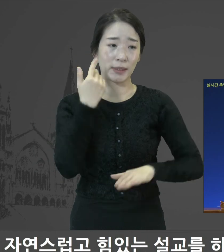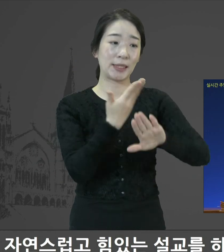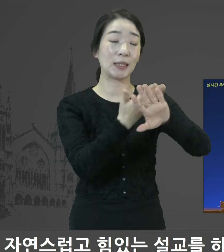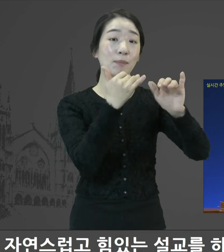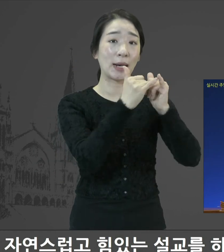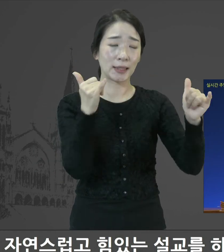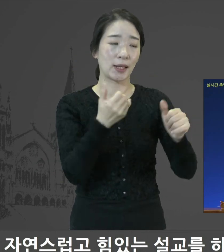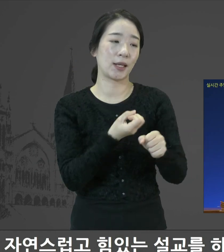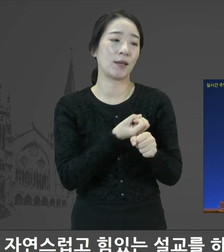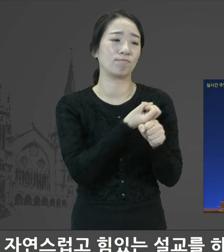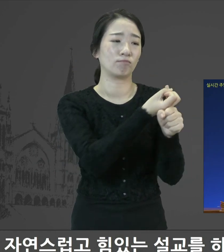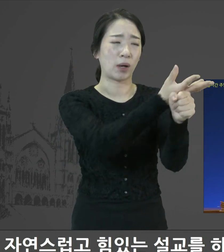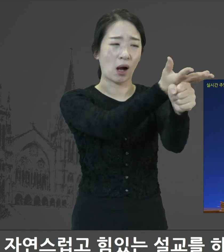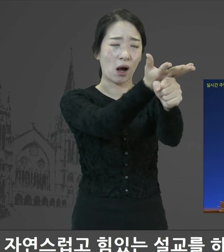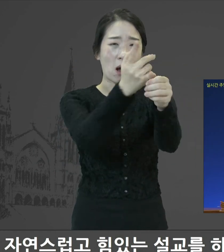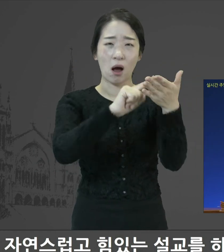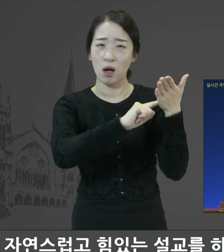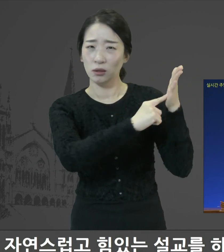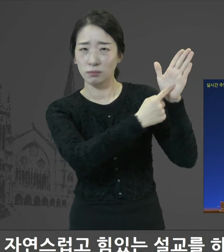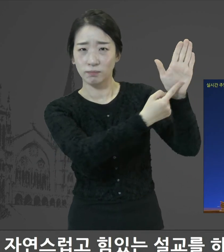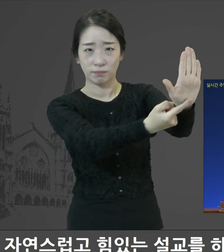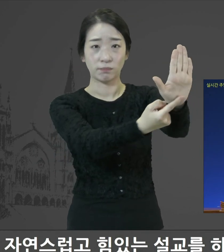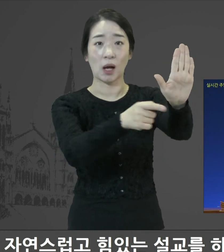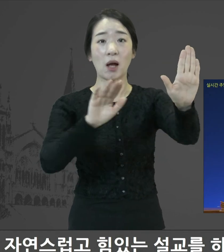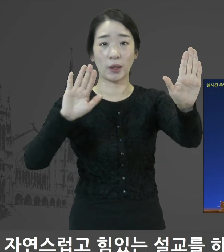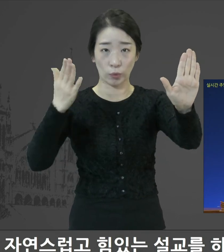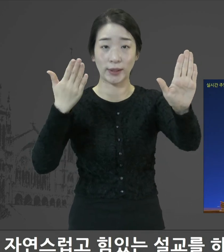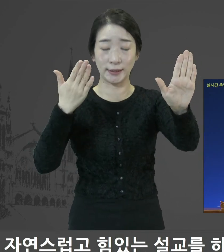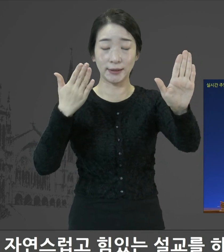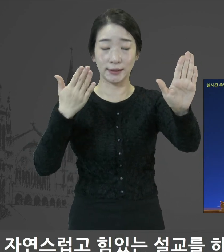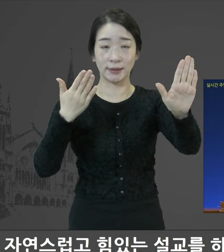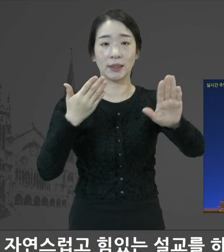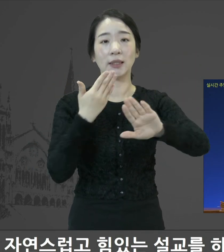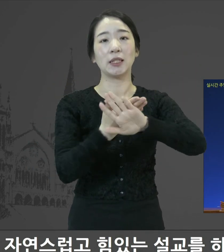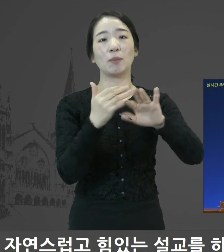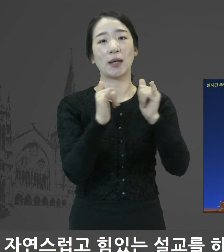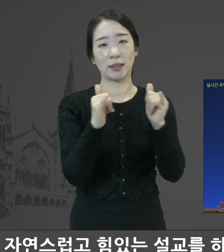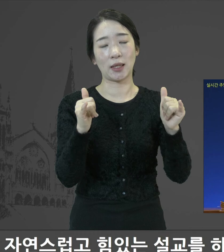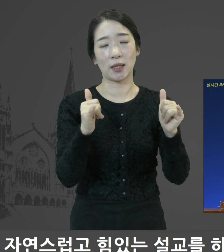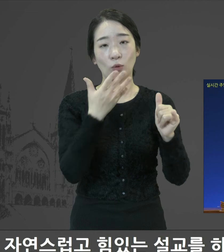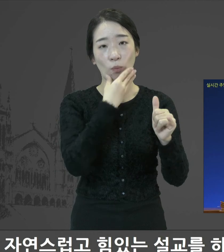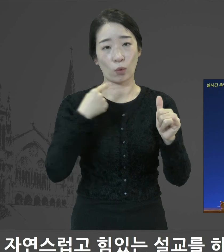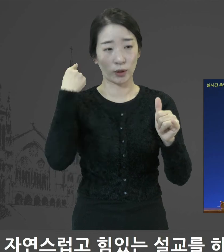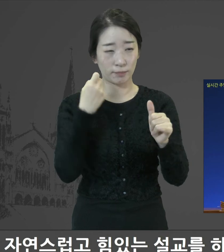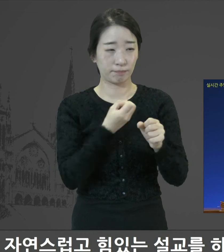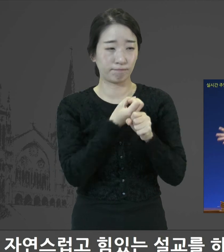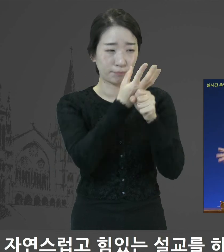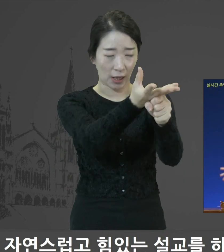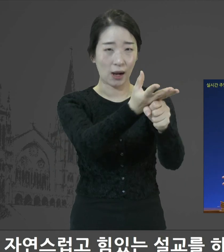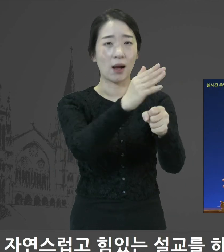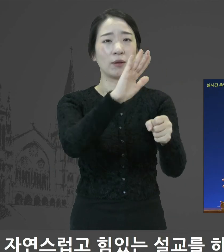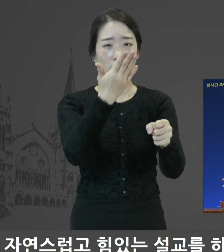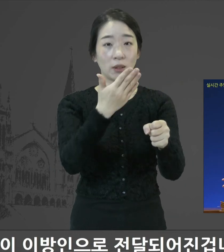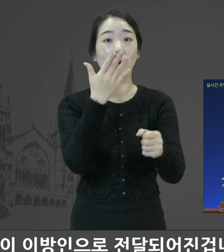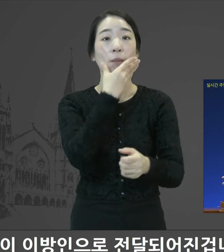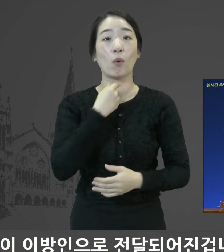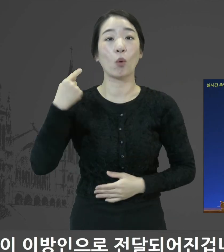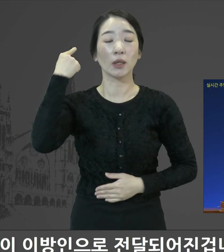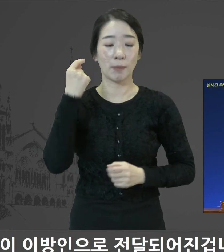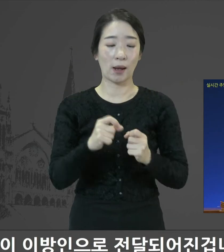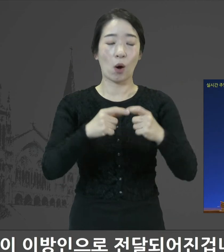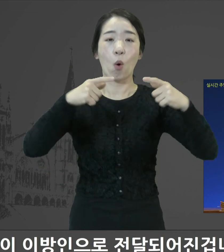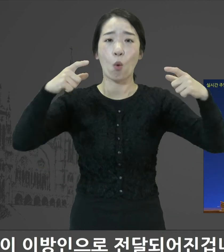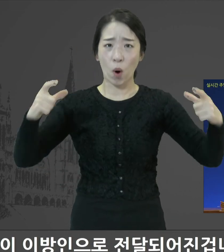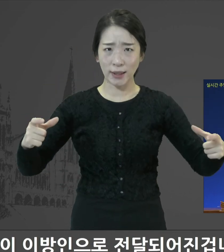복음이 이방 세계까지 나가는, 이방인들도 성령을 받는구나라는 역사가 일어나는 자리였단 말이에요. 이게 복음의 확장을 얘기하고 있는 겁니다.